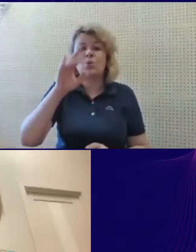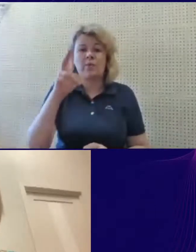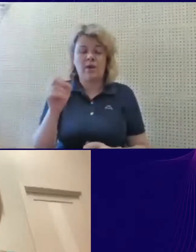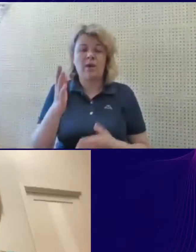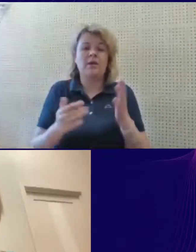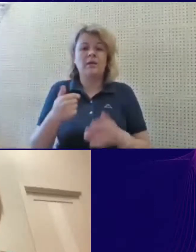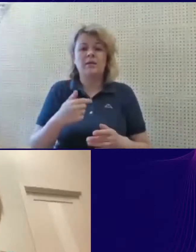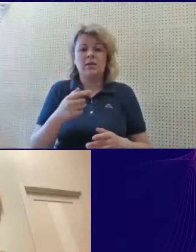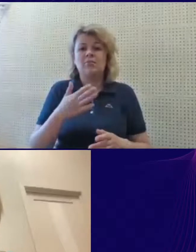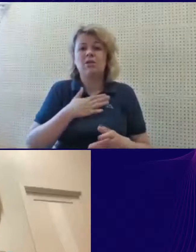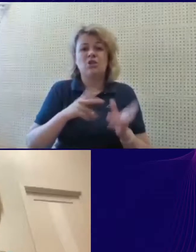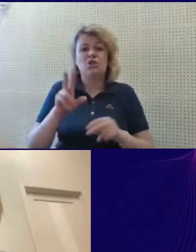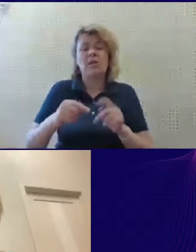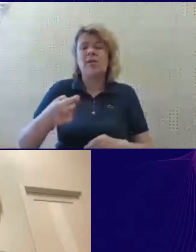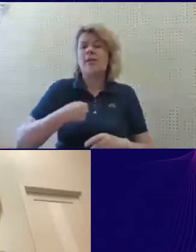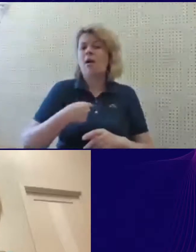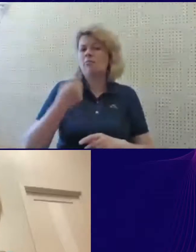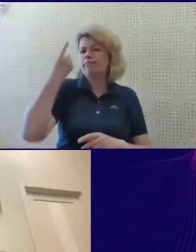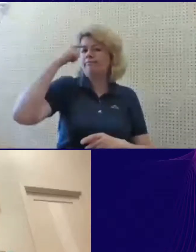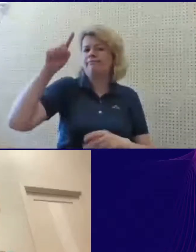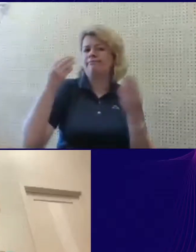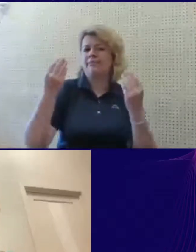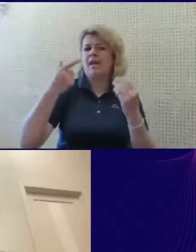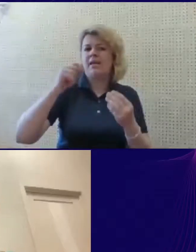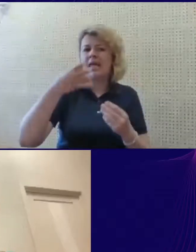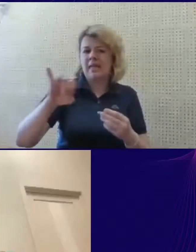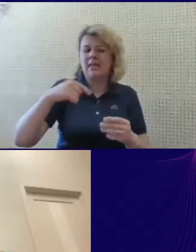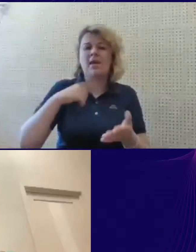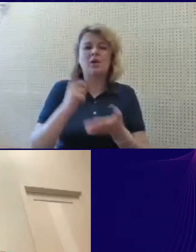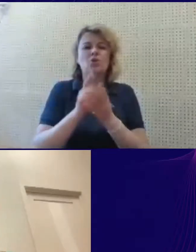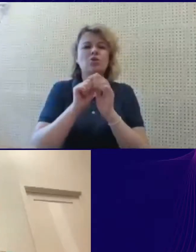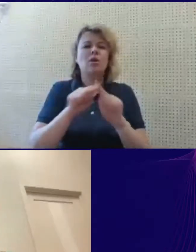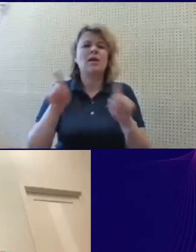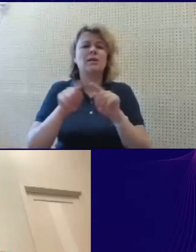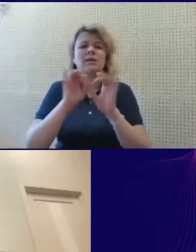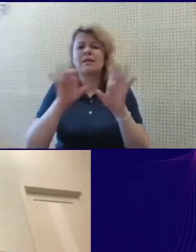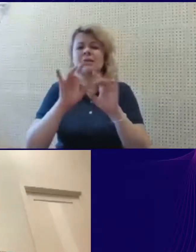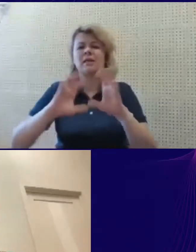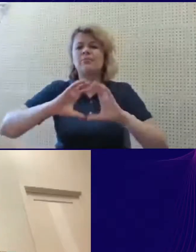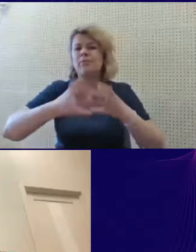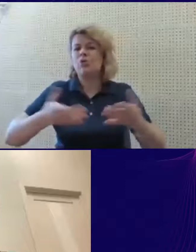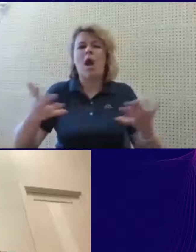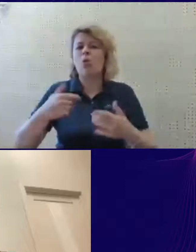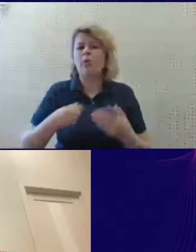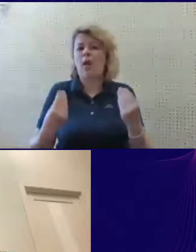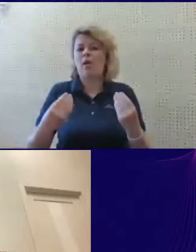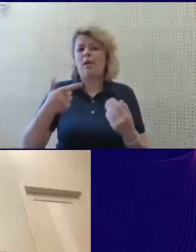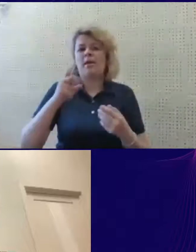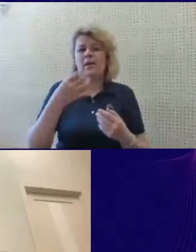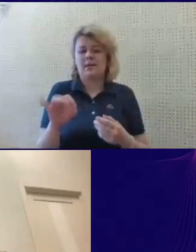я должен поведать миру, какой я гений», то очень сложно. А если установка «я